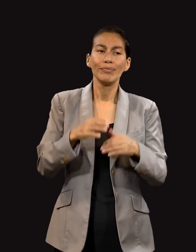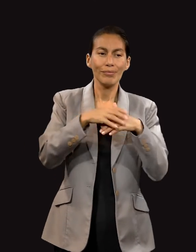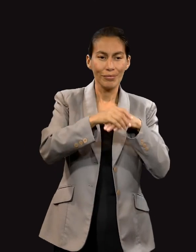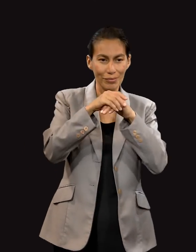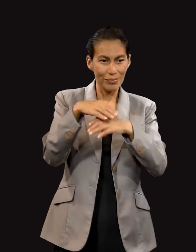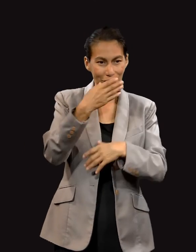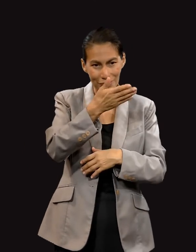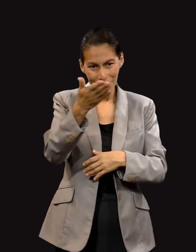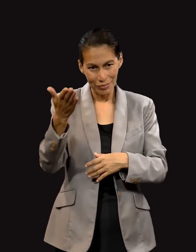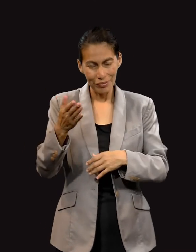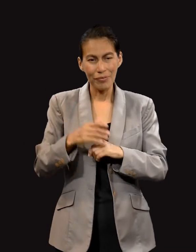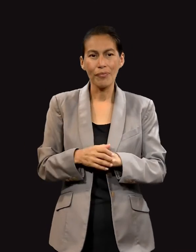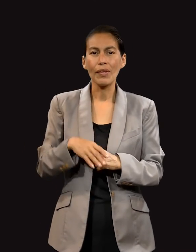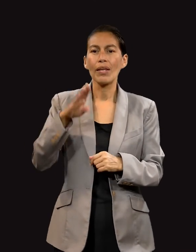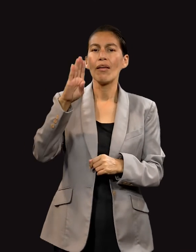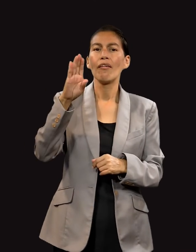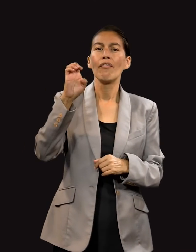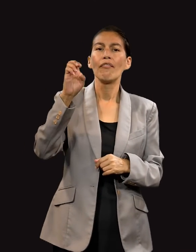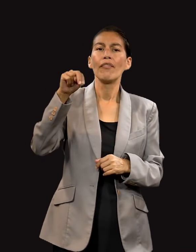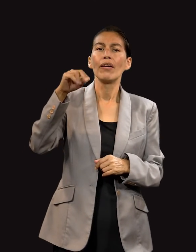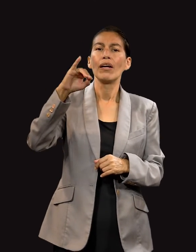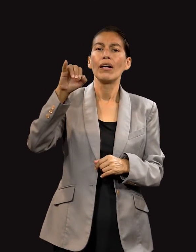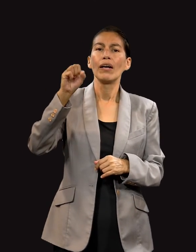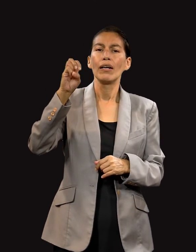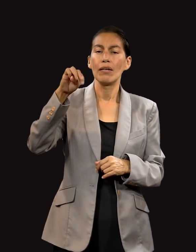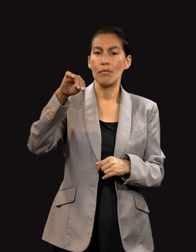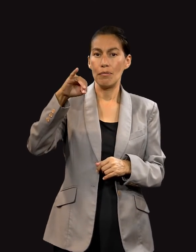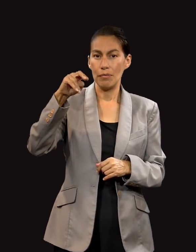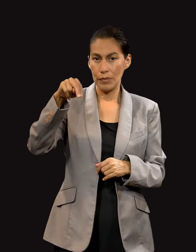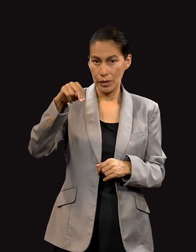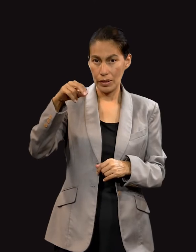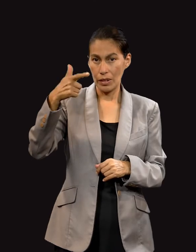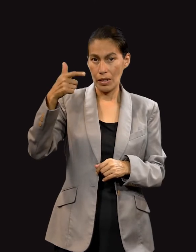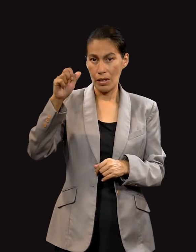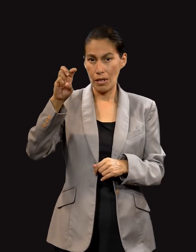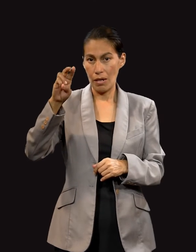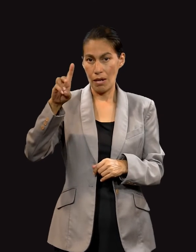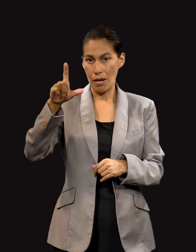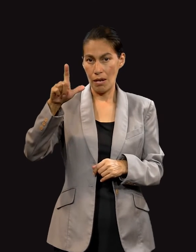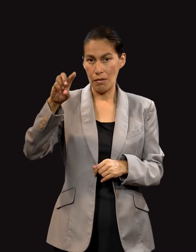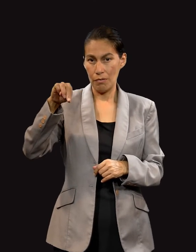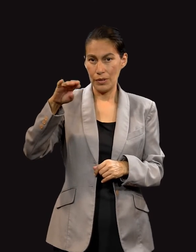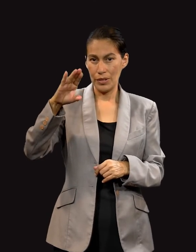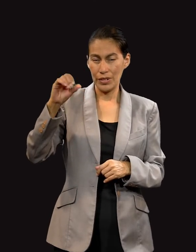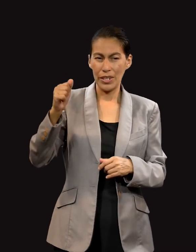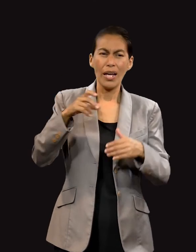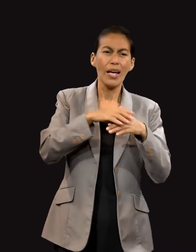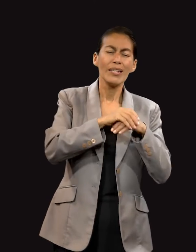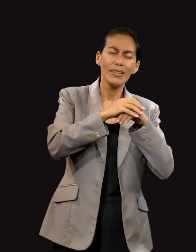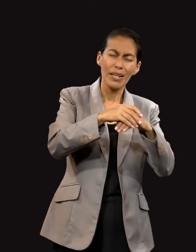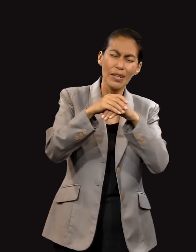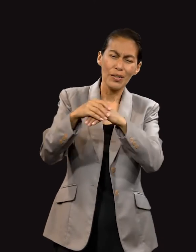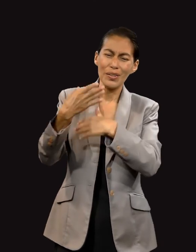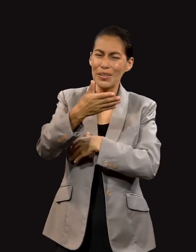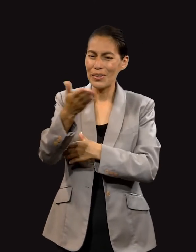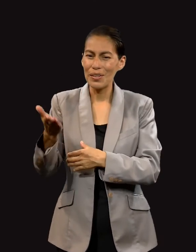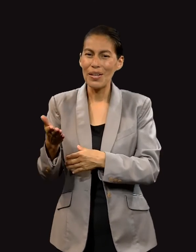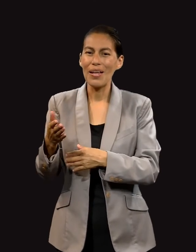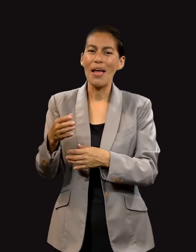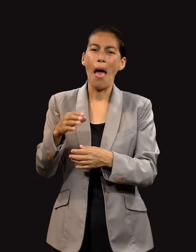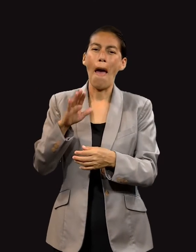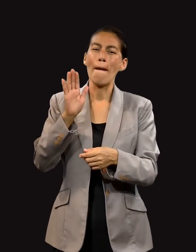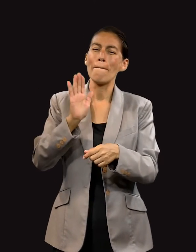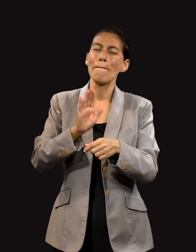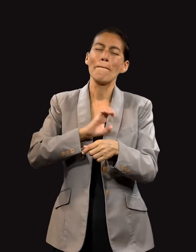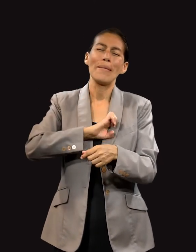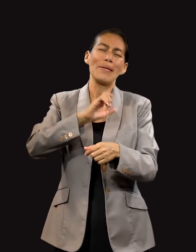para ti también y a todos los de allá, de aquella zona. Benjamín Galmiche, saludos y muchas bendiciones